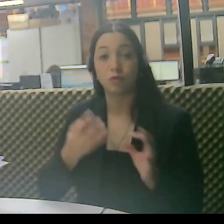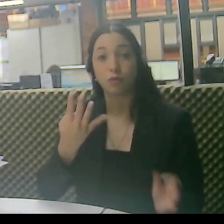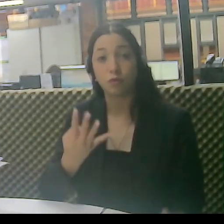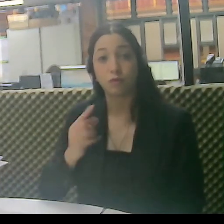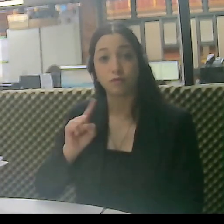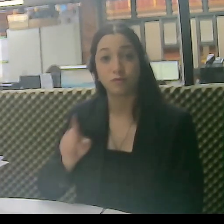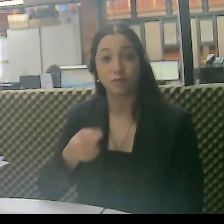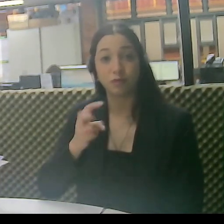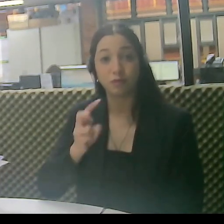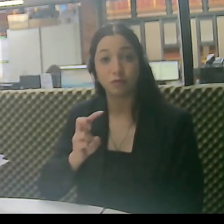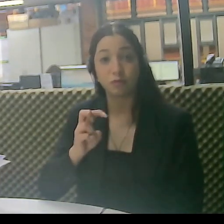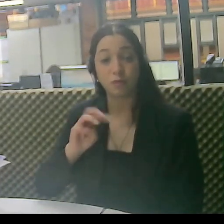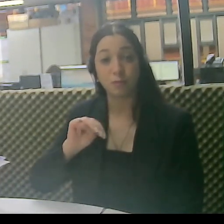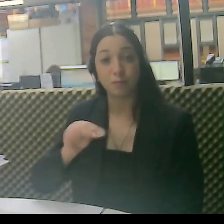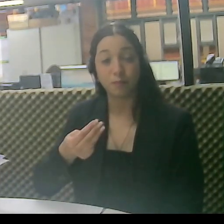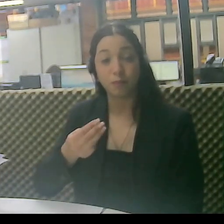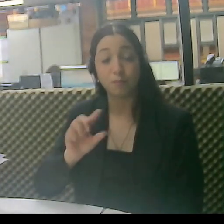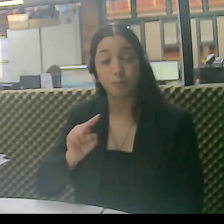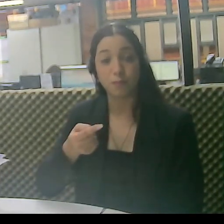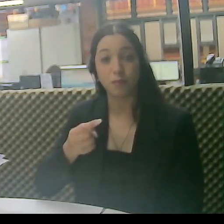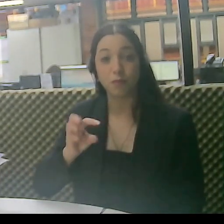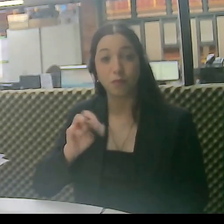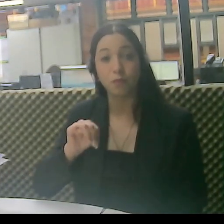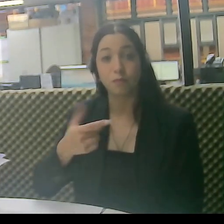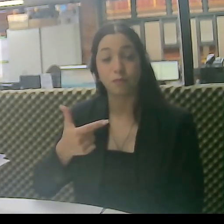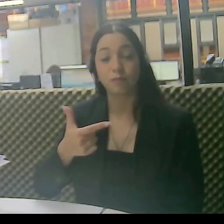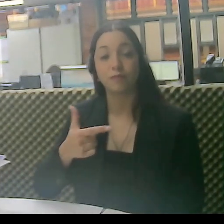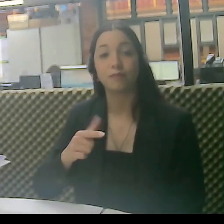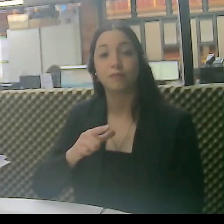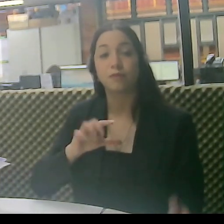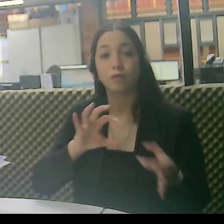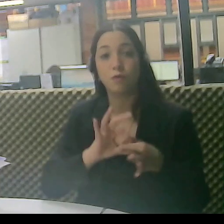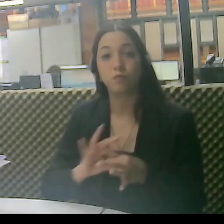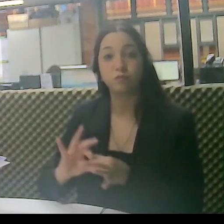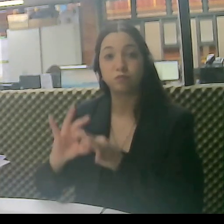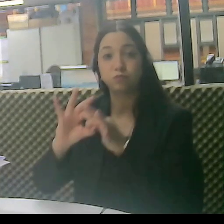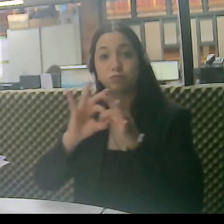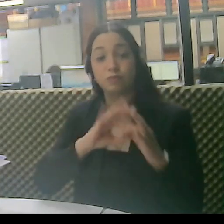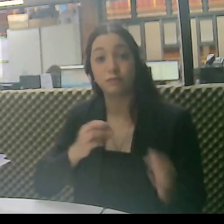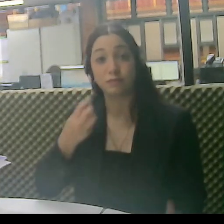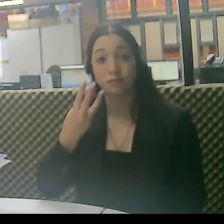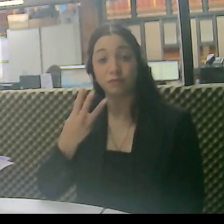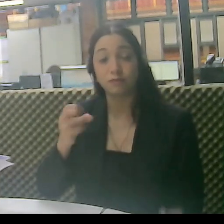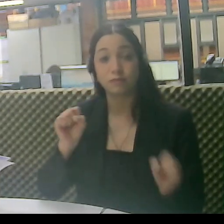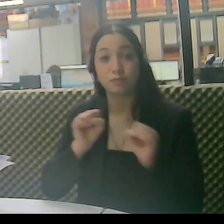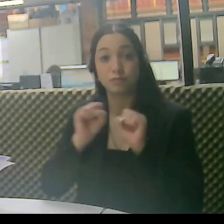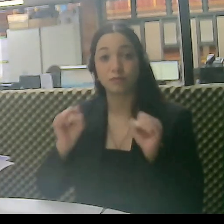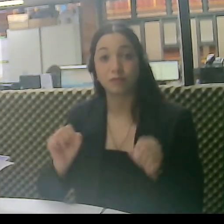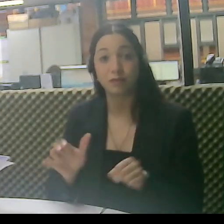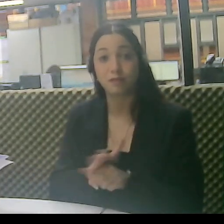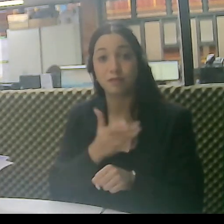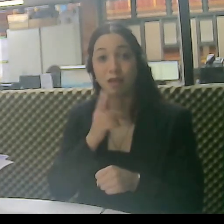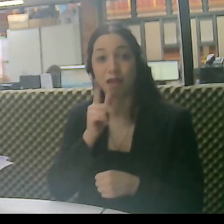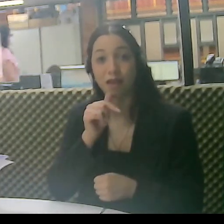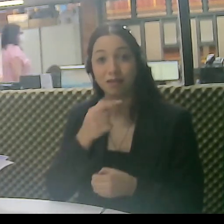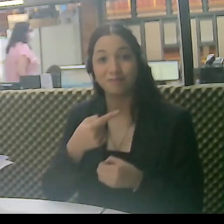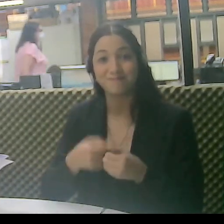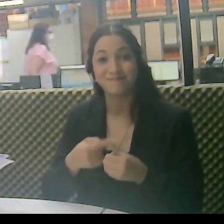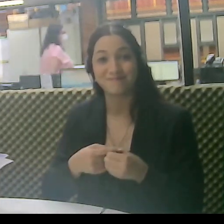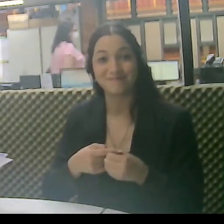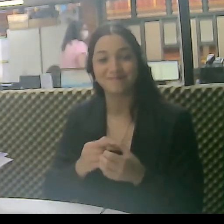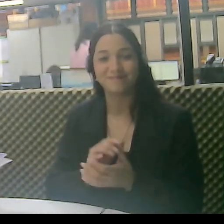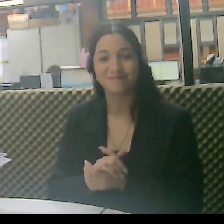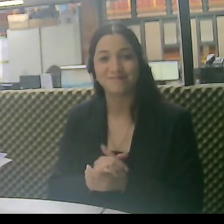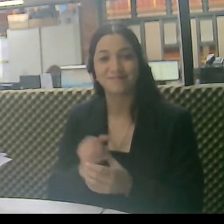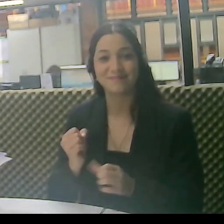mil metros e faz parte da interligação do anel hidráulico entre os três sistemas de abastecimento de água da cidade.